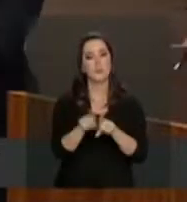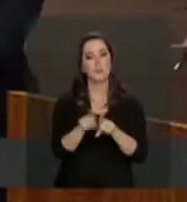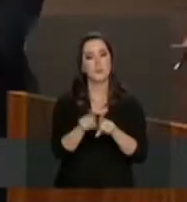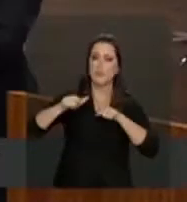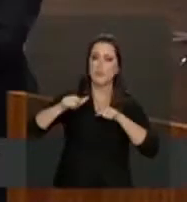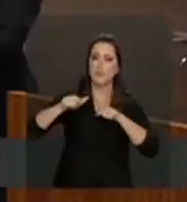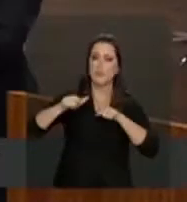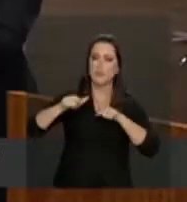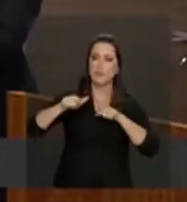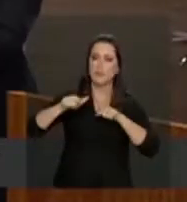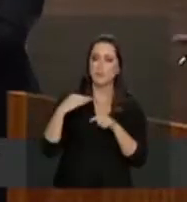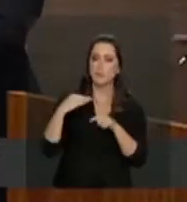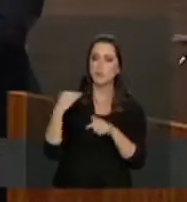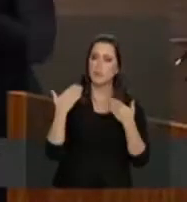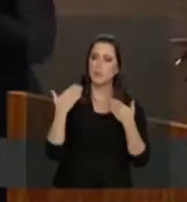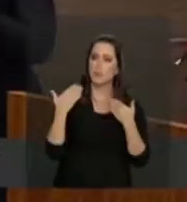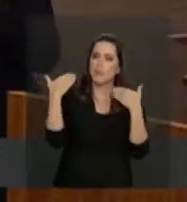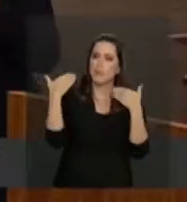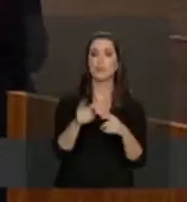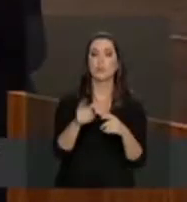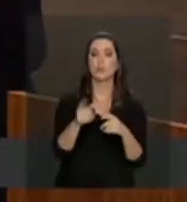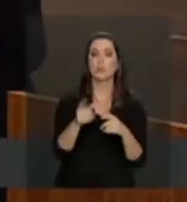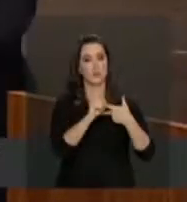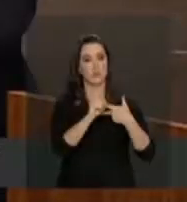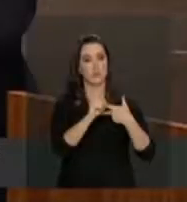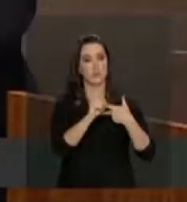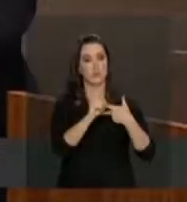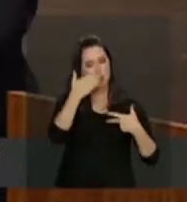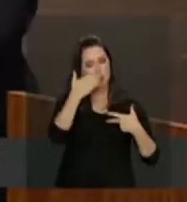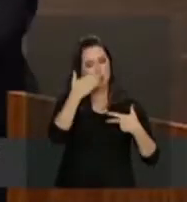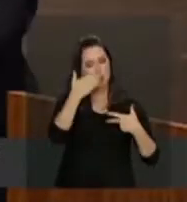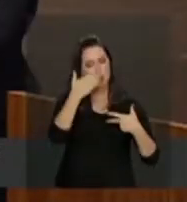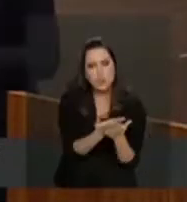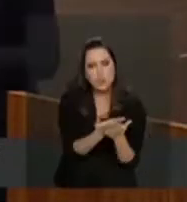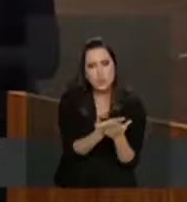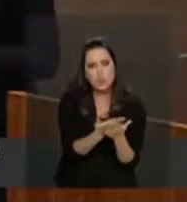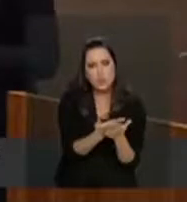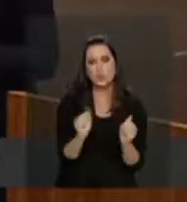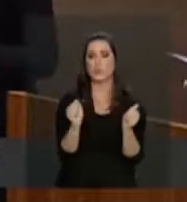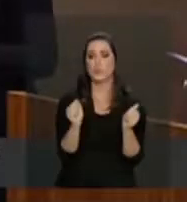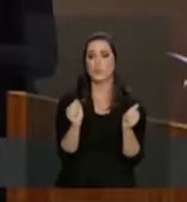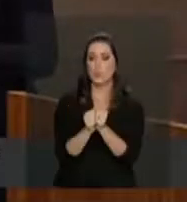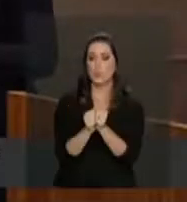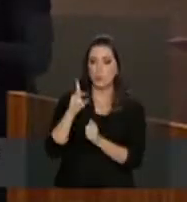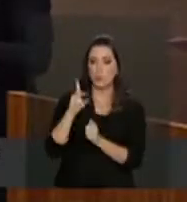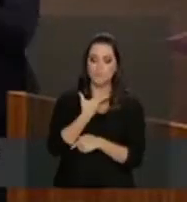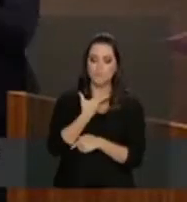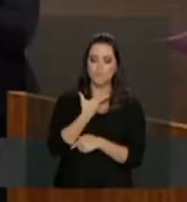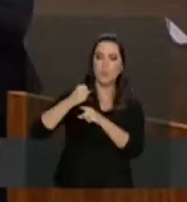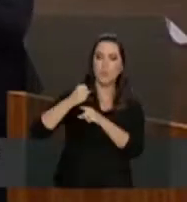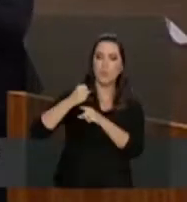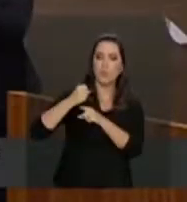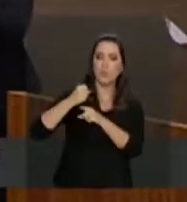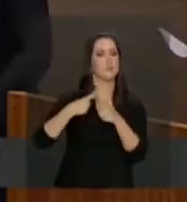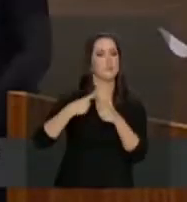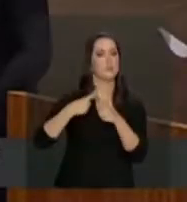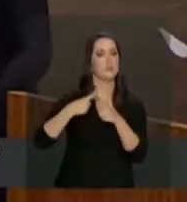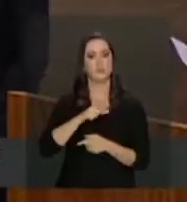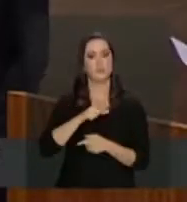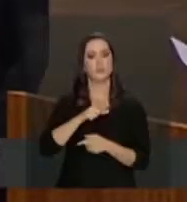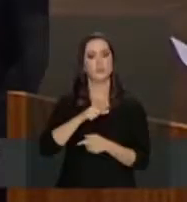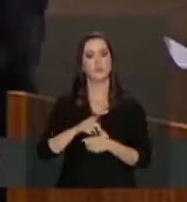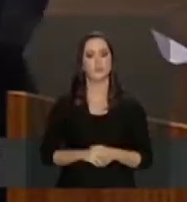essa missão à frente do Executivo. Tenho certeza que ao lado dele venceremos os